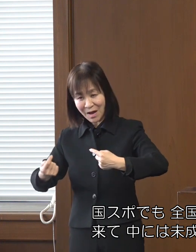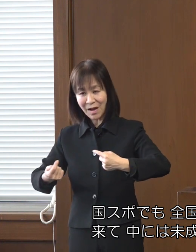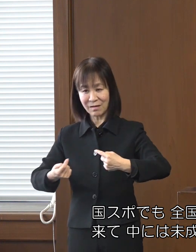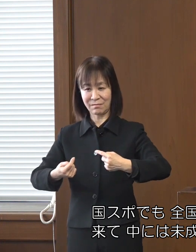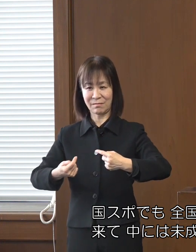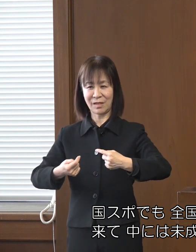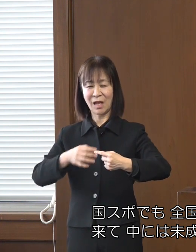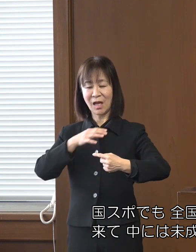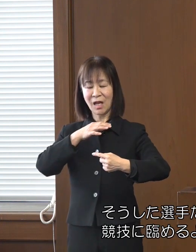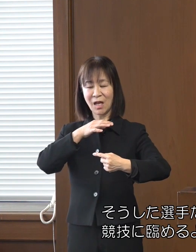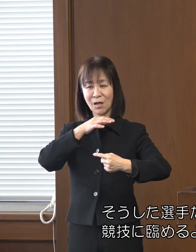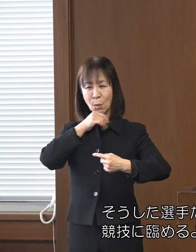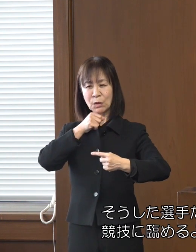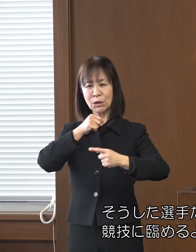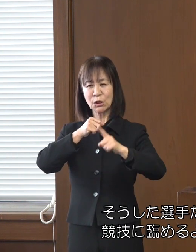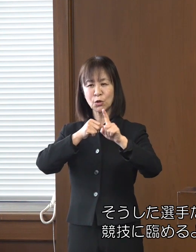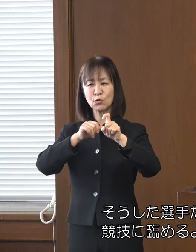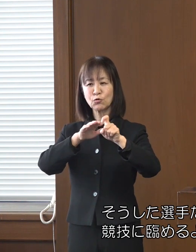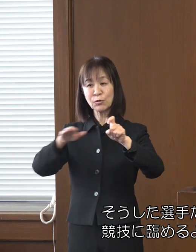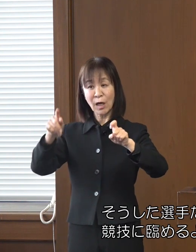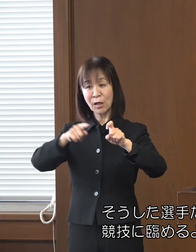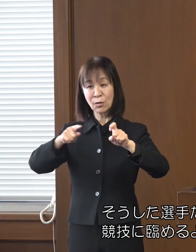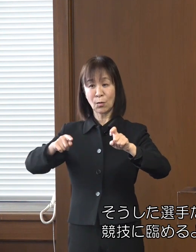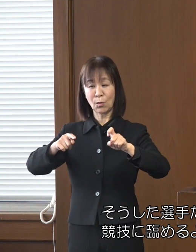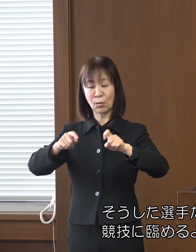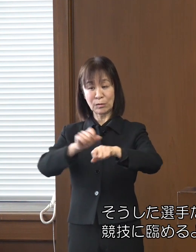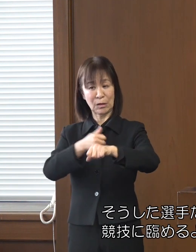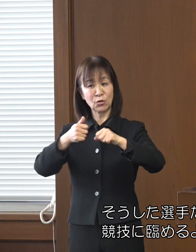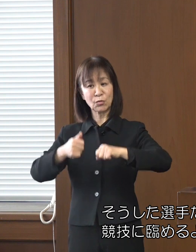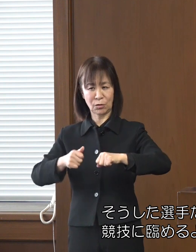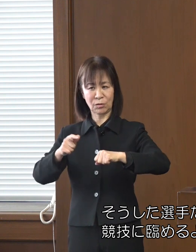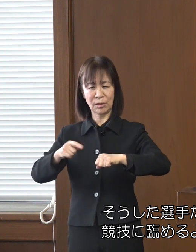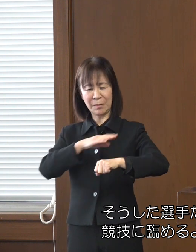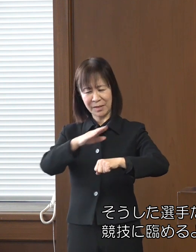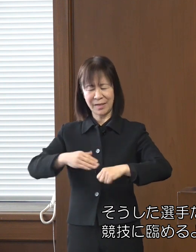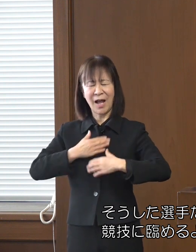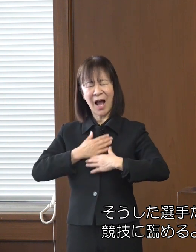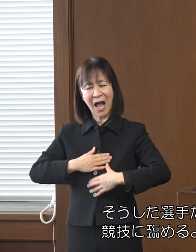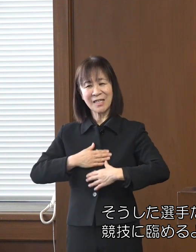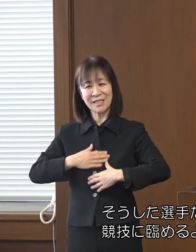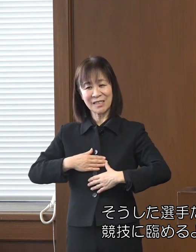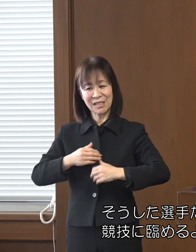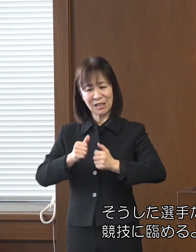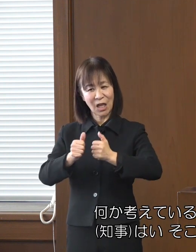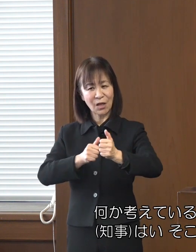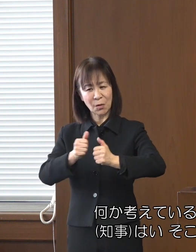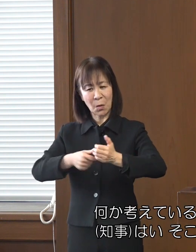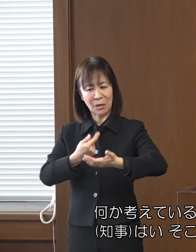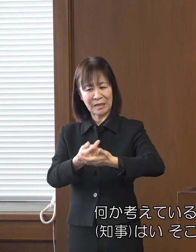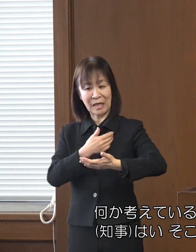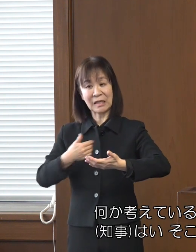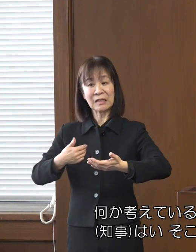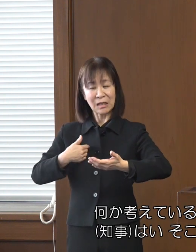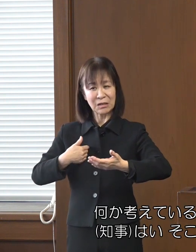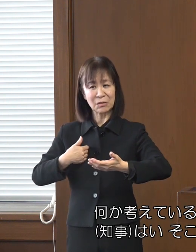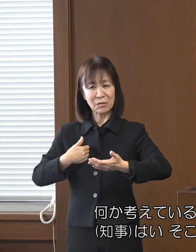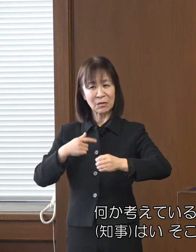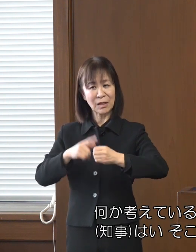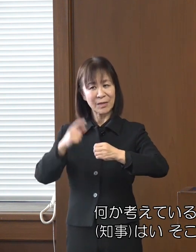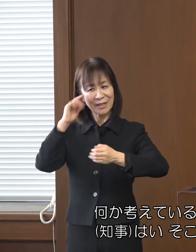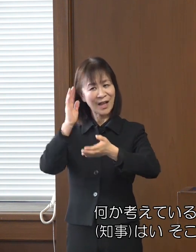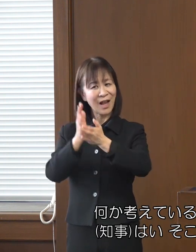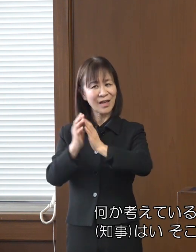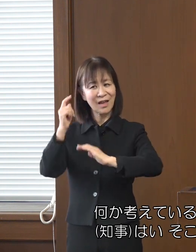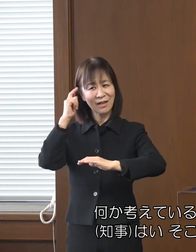年の選手もたくさんおります。そうした選手たちが安心して競技に臨めるように佐賀県としての対策、何か考えていることがあれば教えて